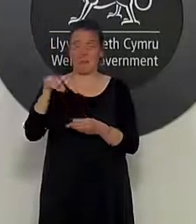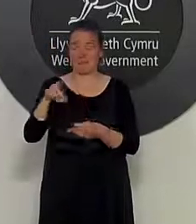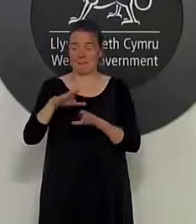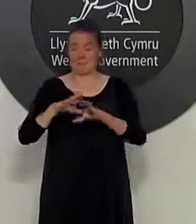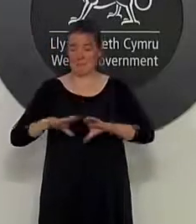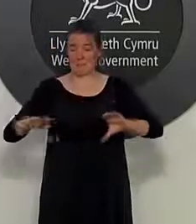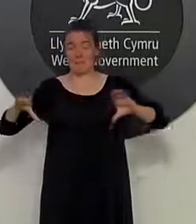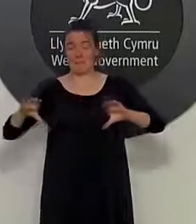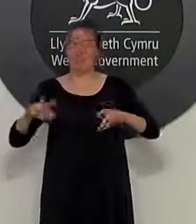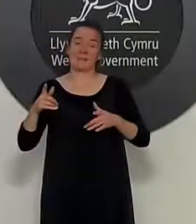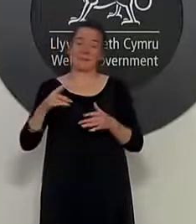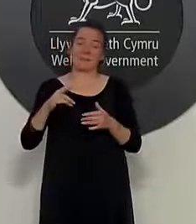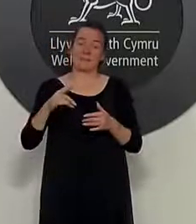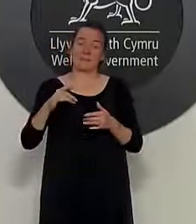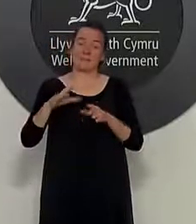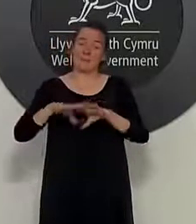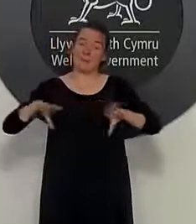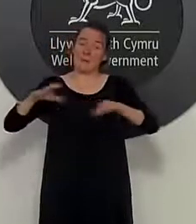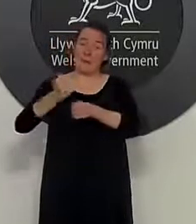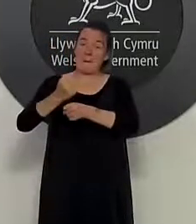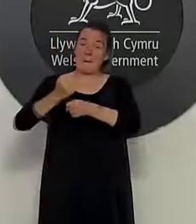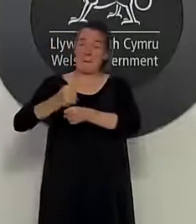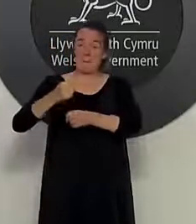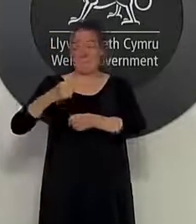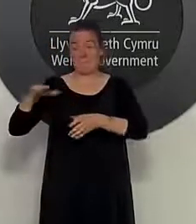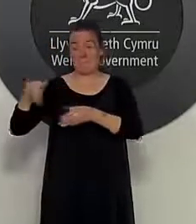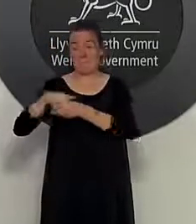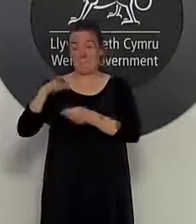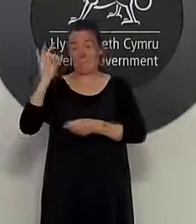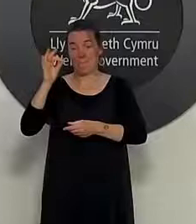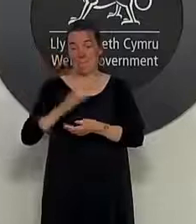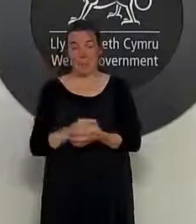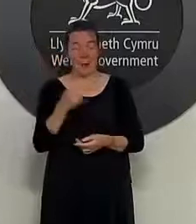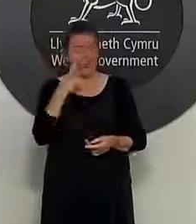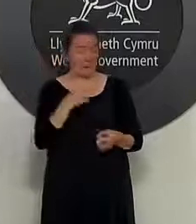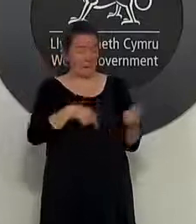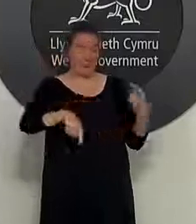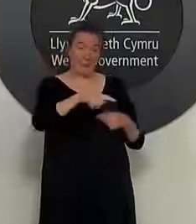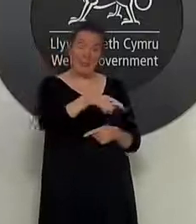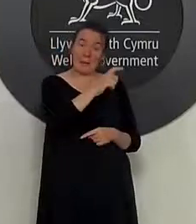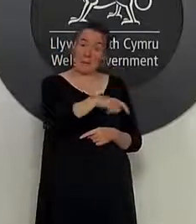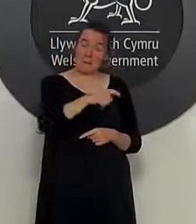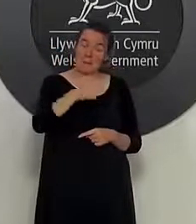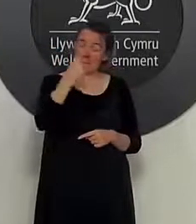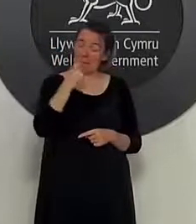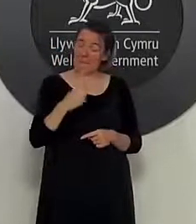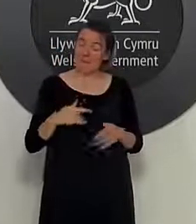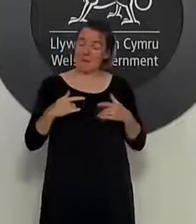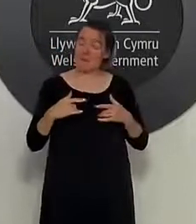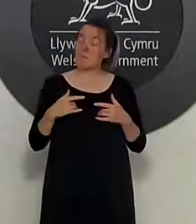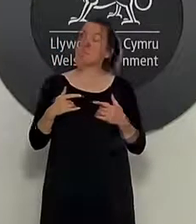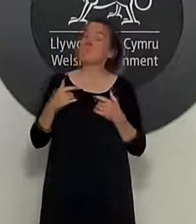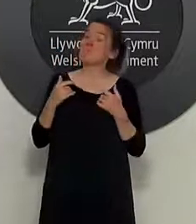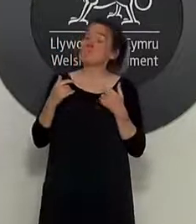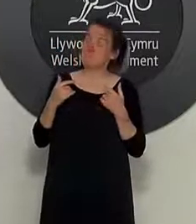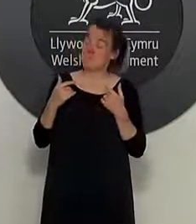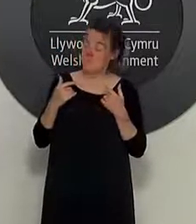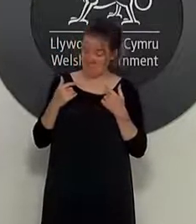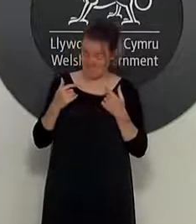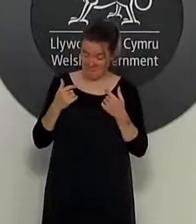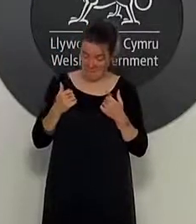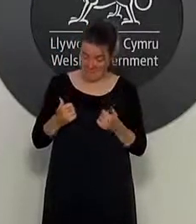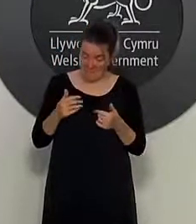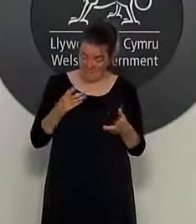de Morganwg. Mae'n rhoi fwy o hyblygrwydd I bobl, a mae hwnna'n rhywbeth dda,